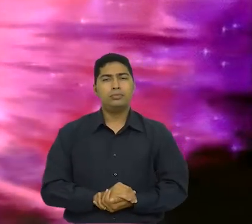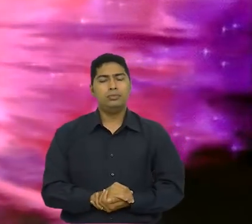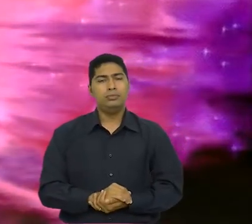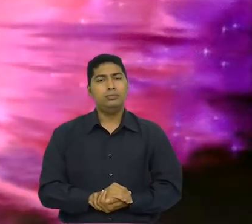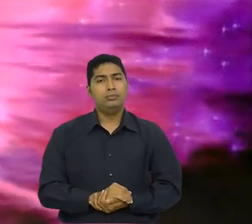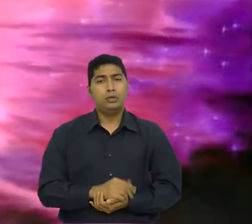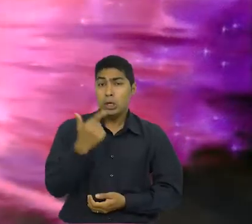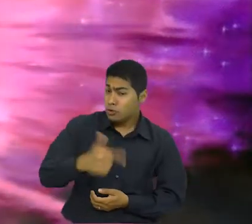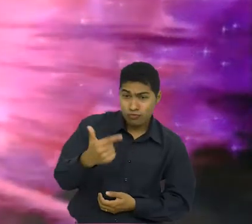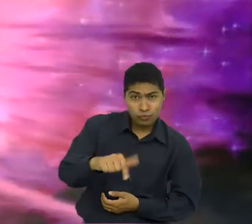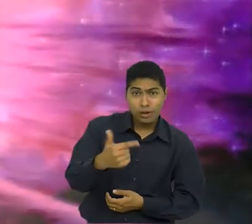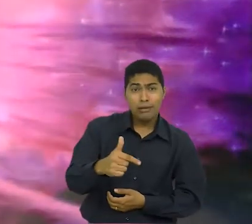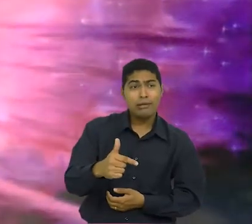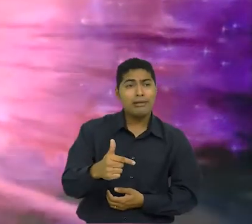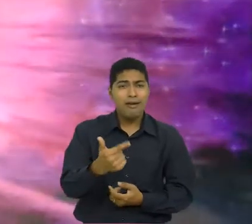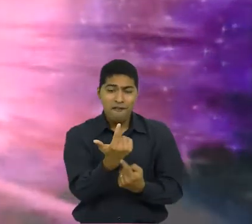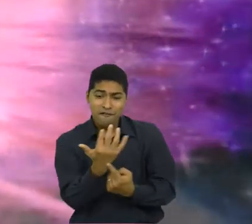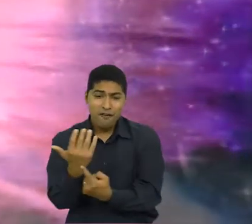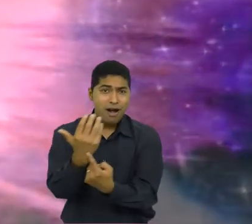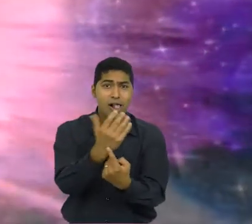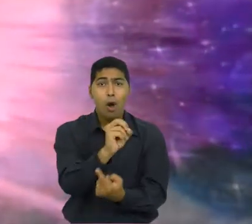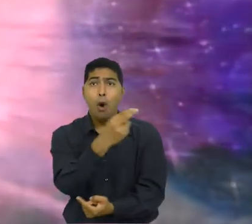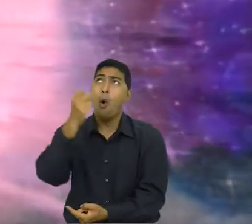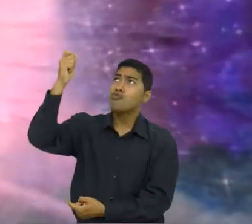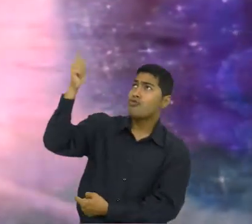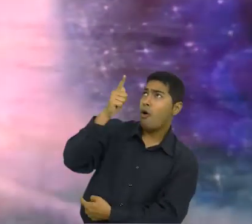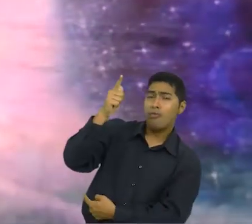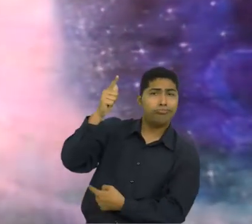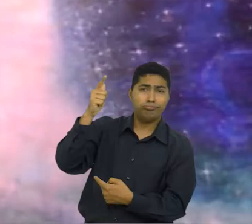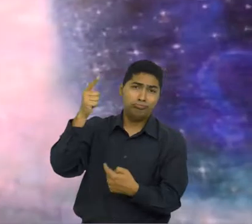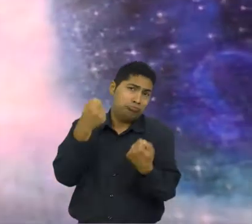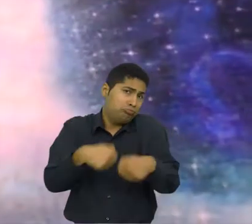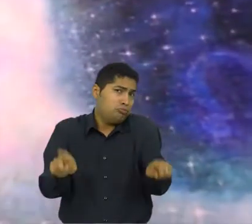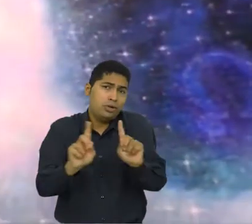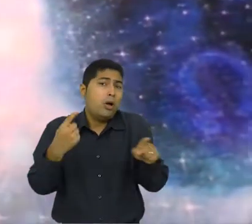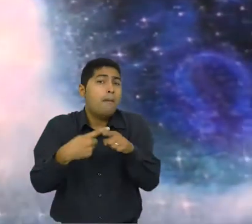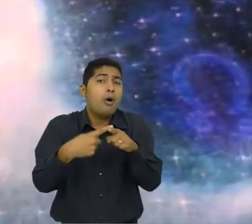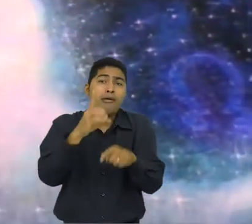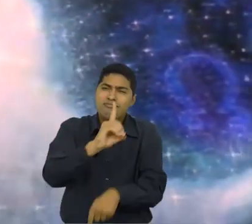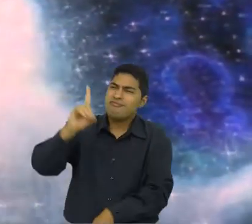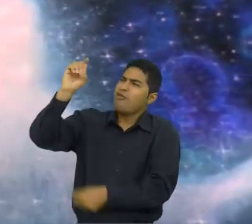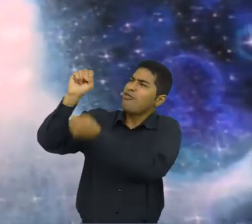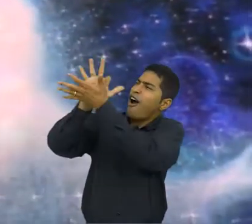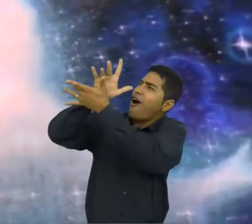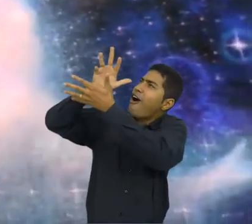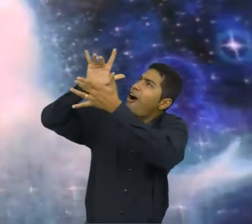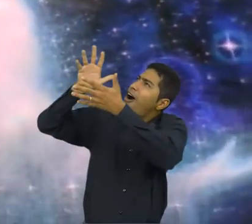Não haverá necessidade de velas nem da luz do sol, pois a glória de Deus e o Cordeiro serão a luz, e